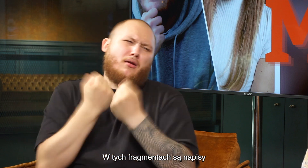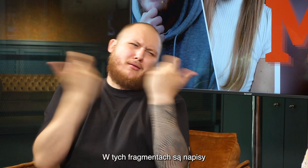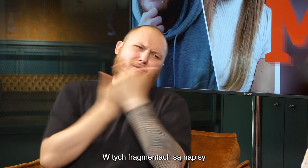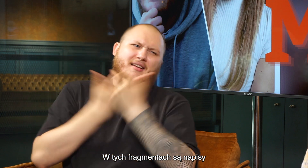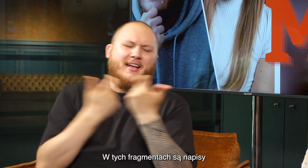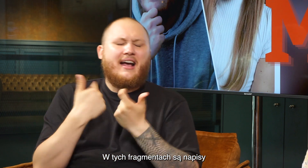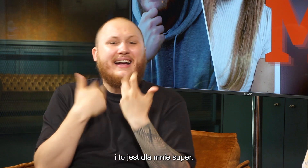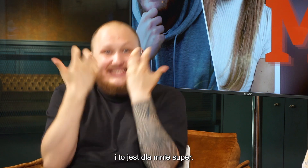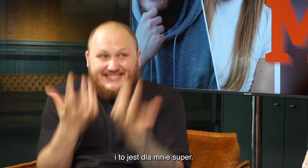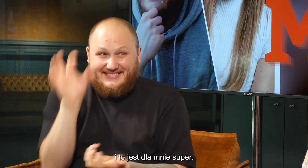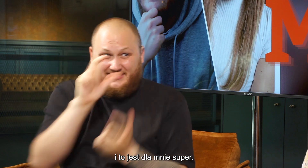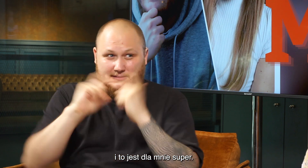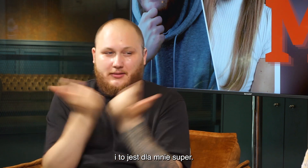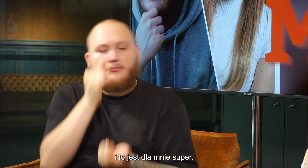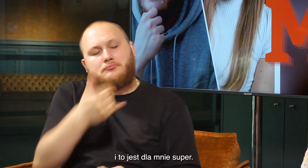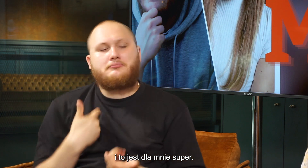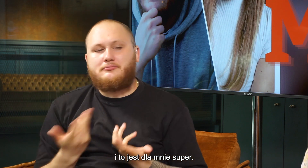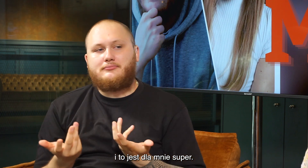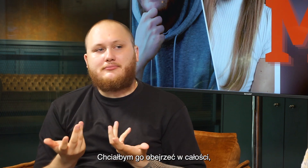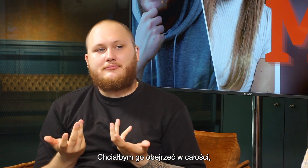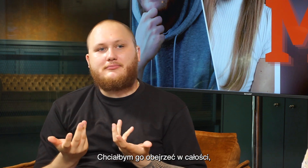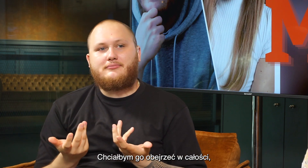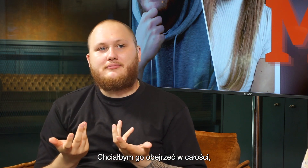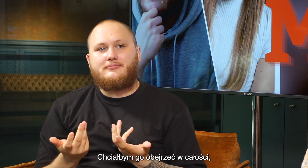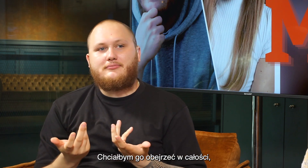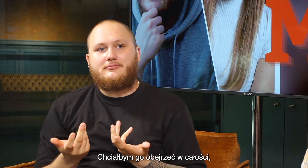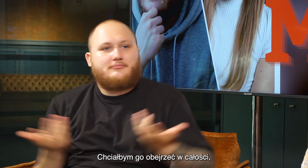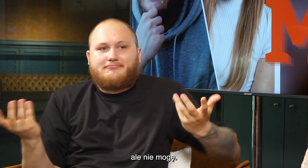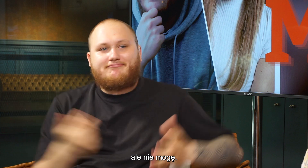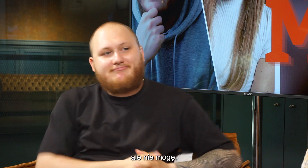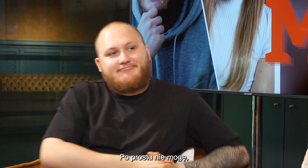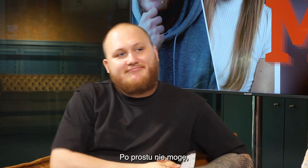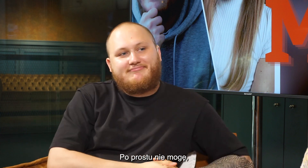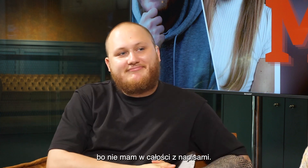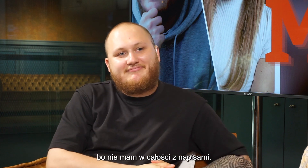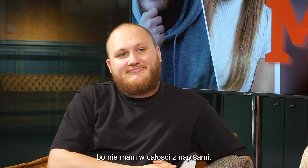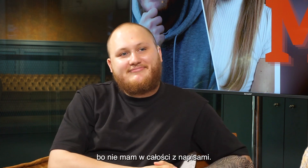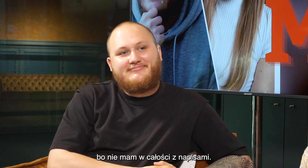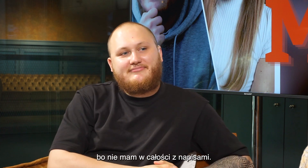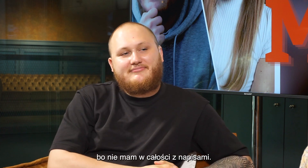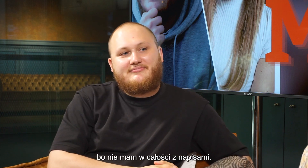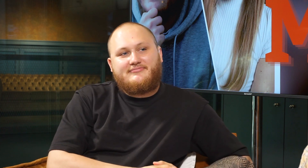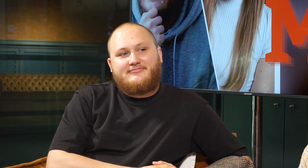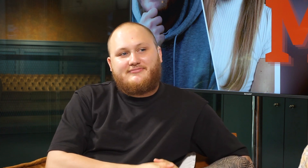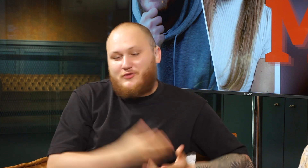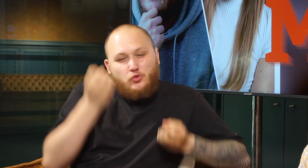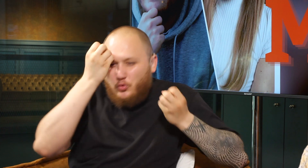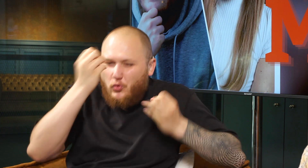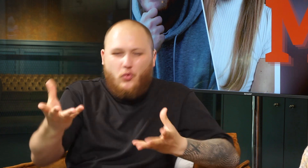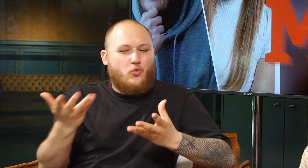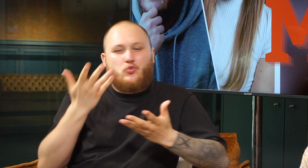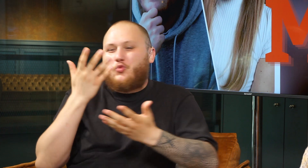fragmentach są napisy, więc i to jest dla mnie super. Chciałbym go obejrzeć w całości, ale nie mogę. Po prostu nie mogę, bo nie ma go nic dostępnego w całości